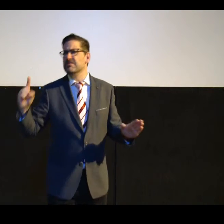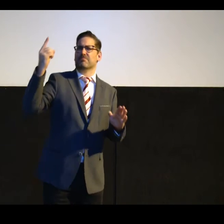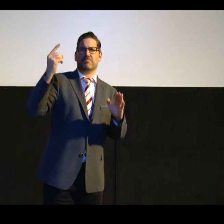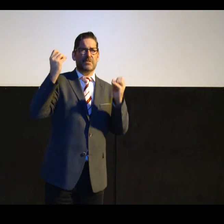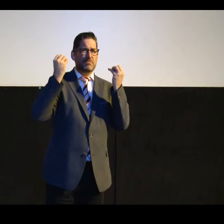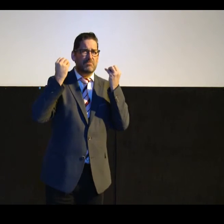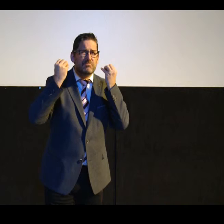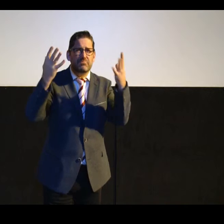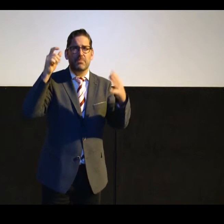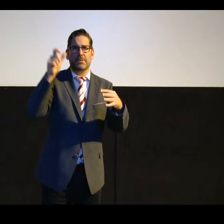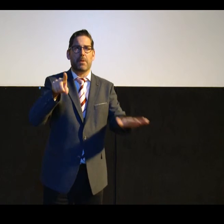lo que vamos haciendo.